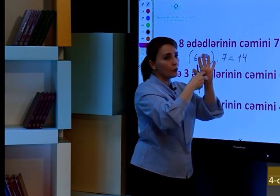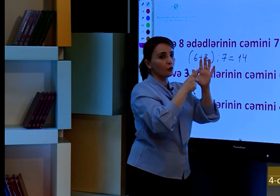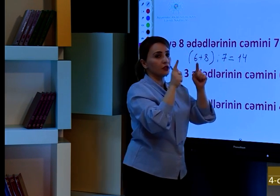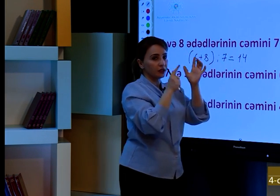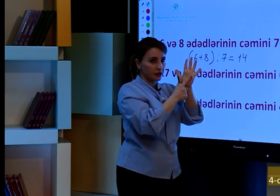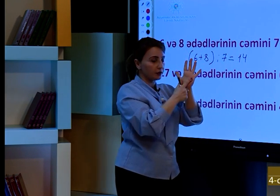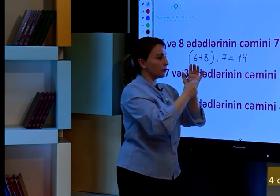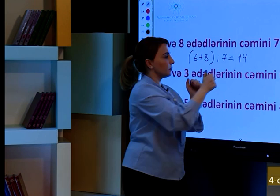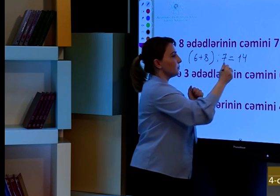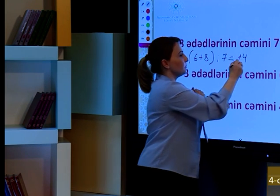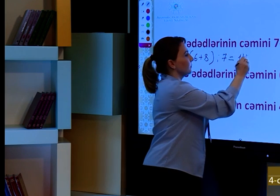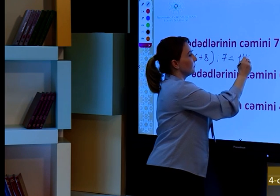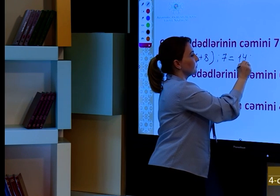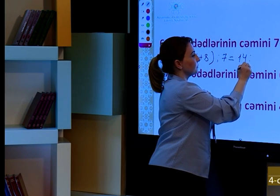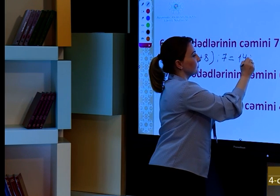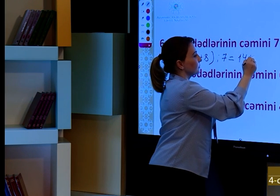böl 7,